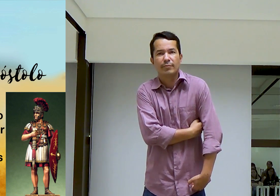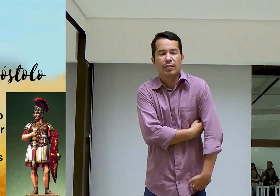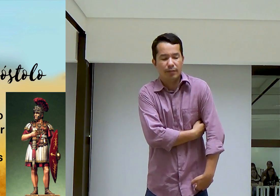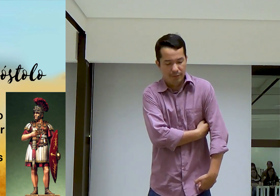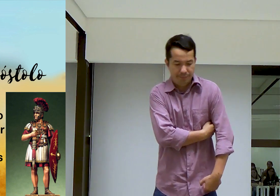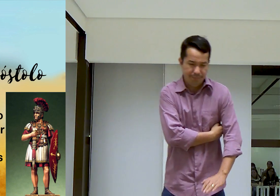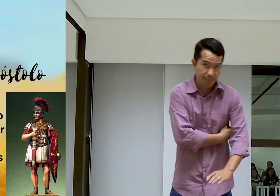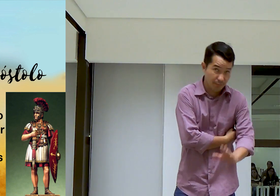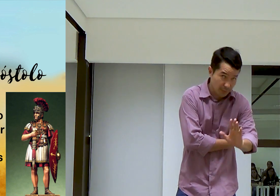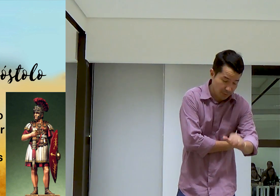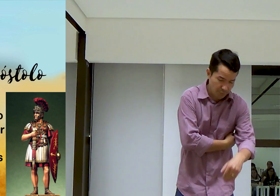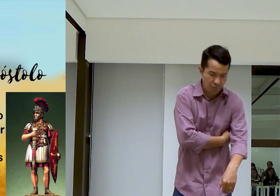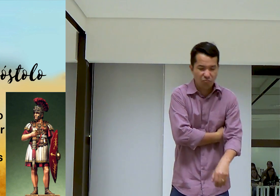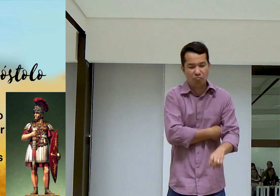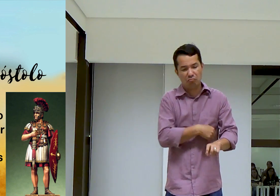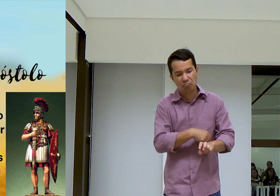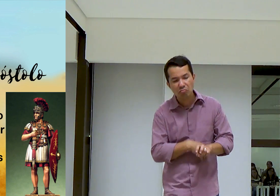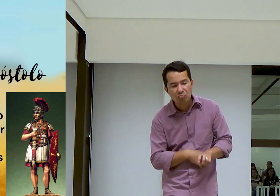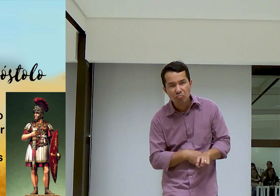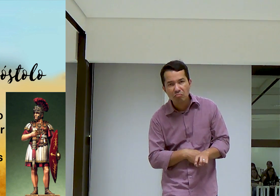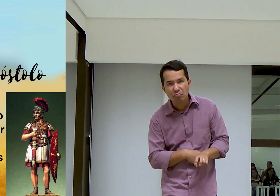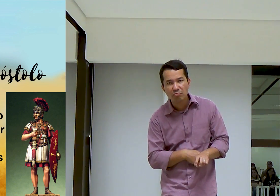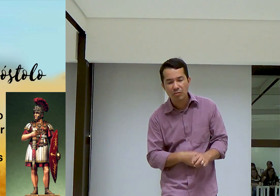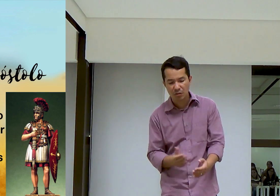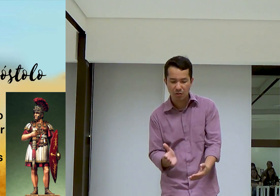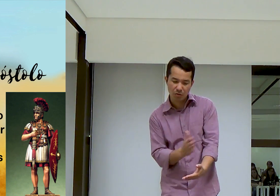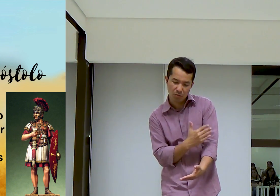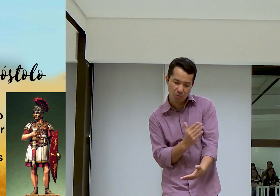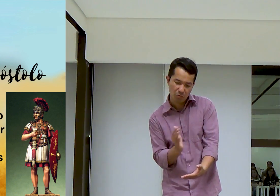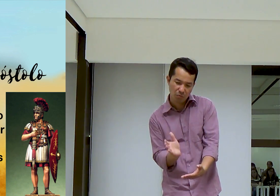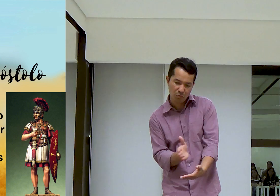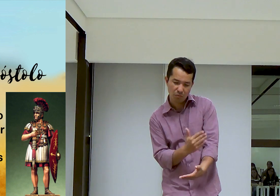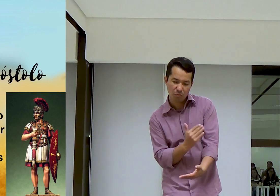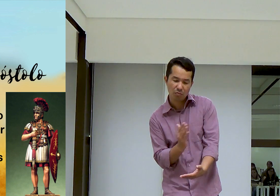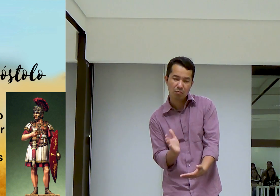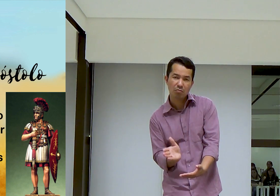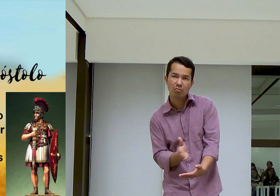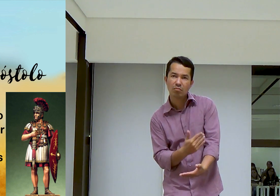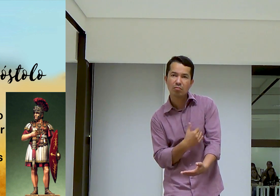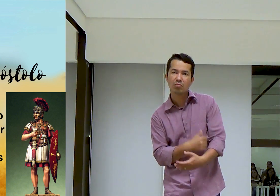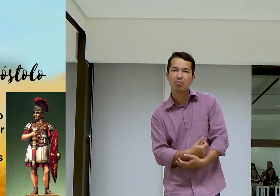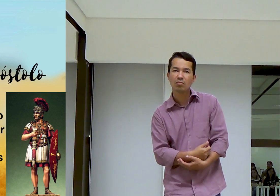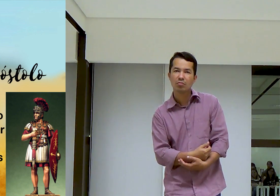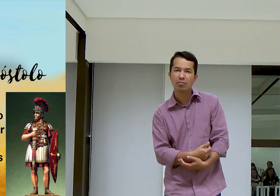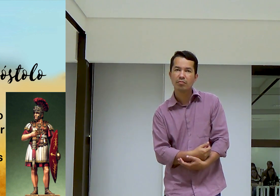e você vai, veja ali, você senta,